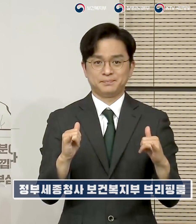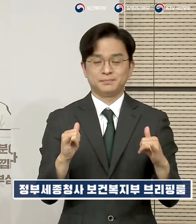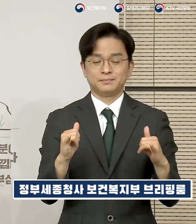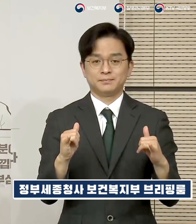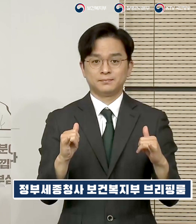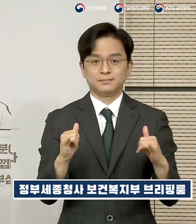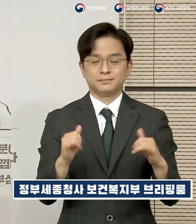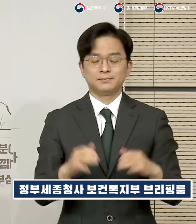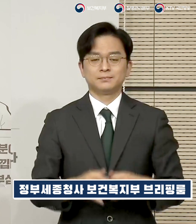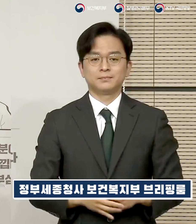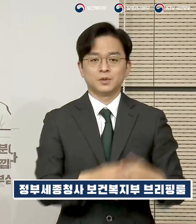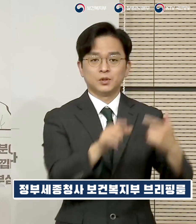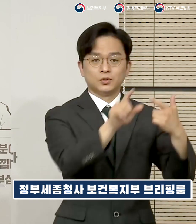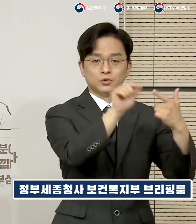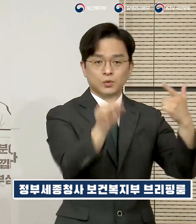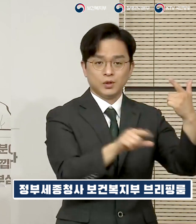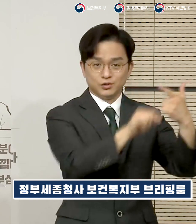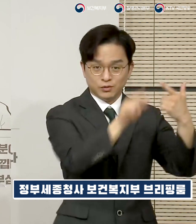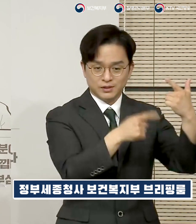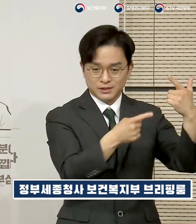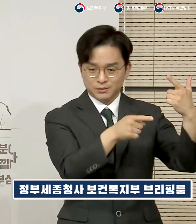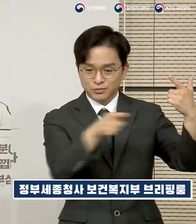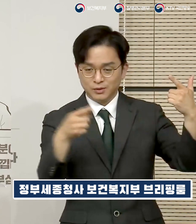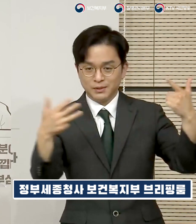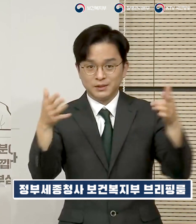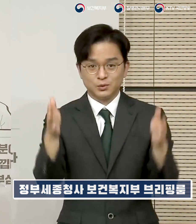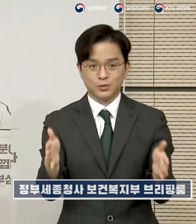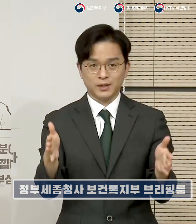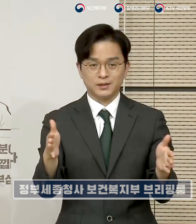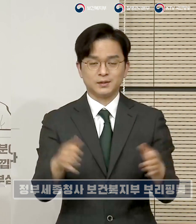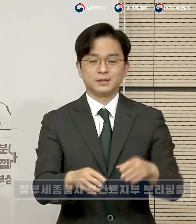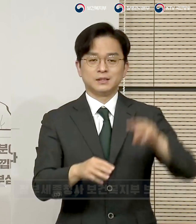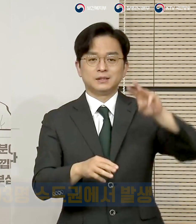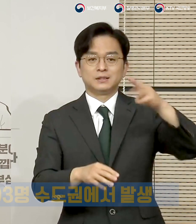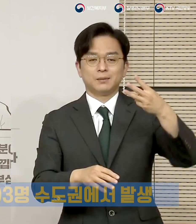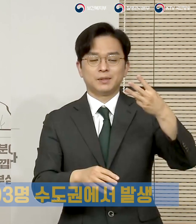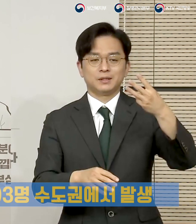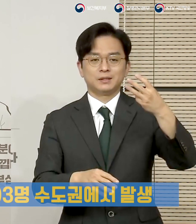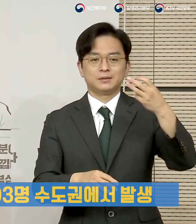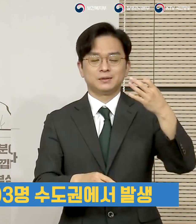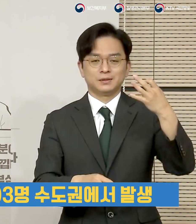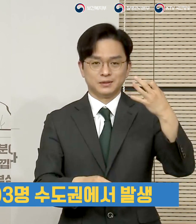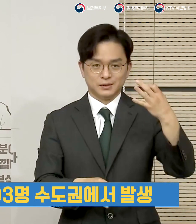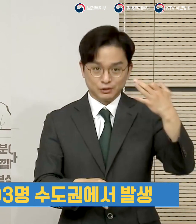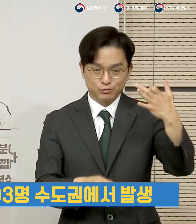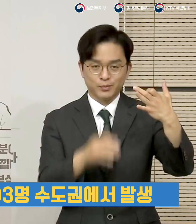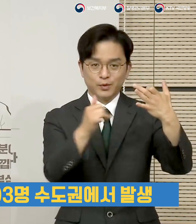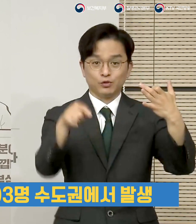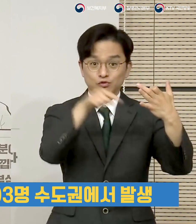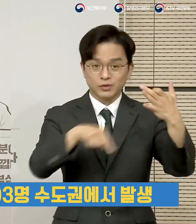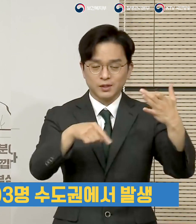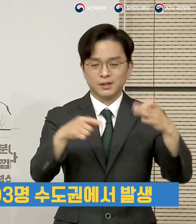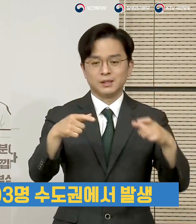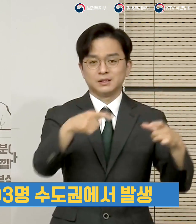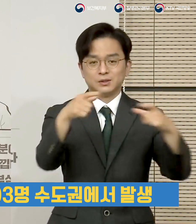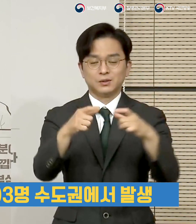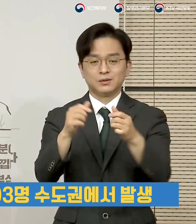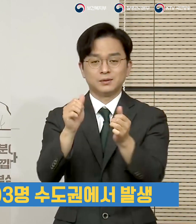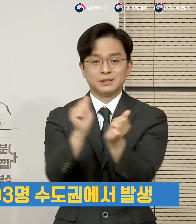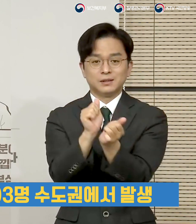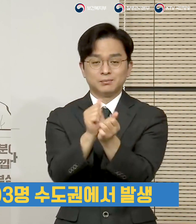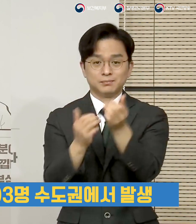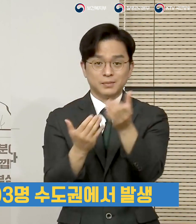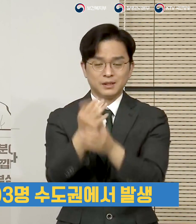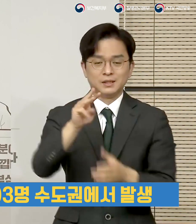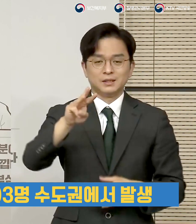6월 현재까지 발생한 신규 확진 환자 349명 중 지역사에서 감염된 환자는 313명이고